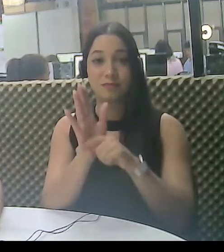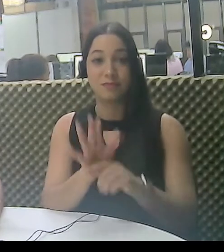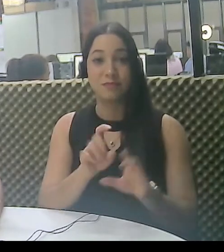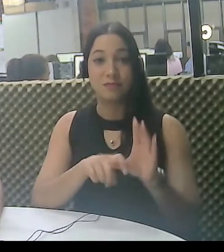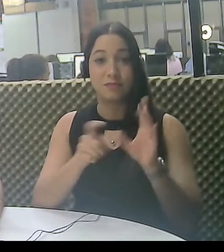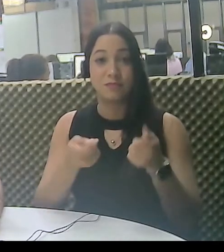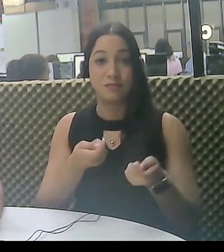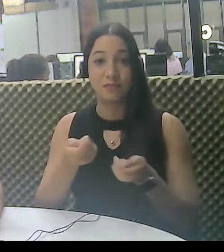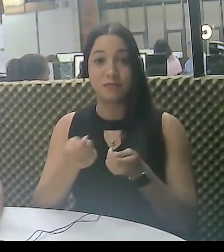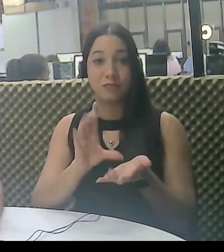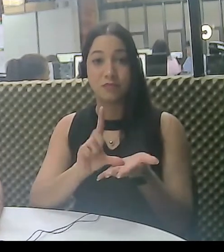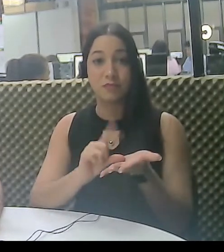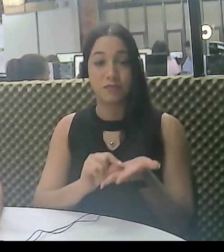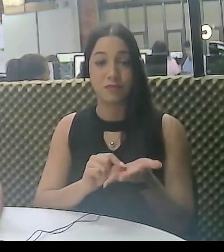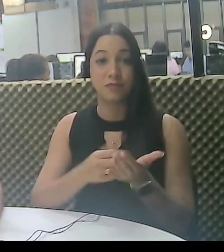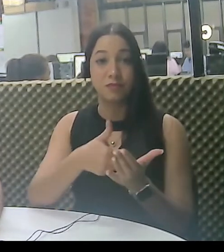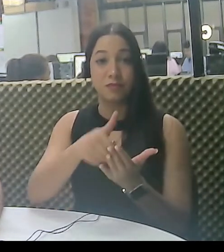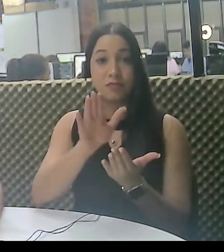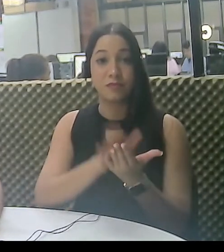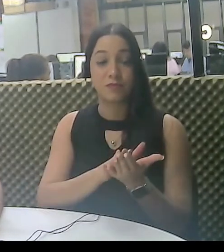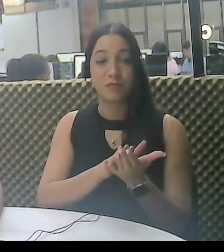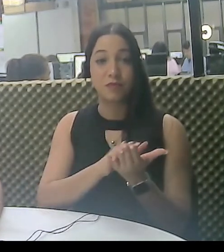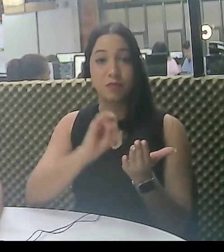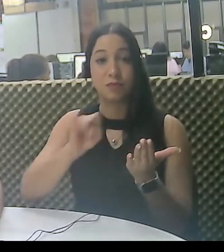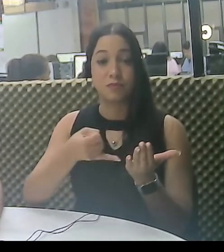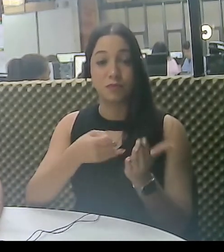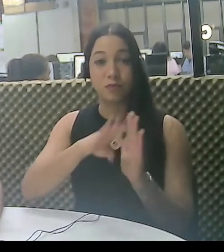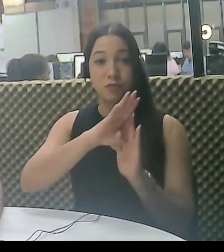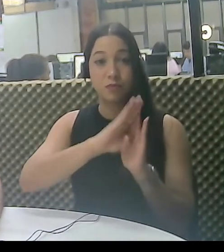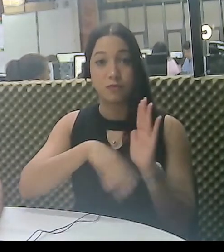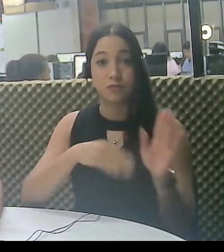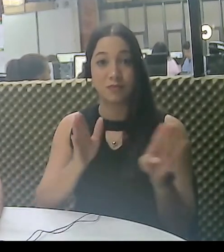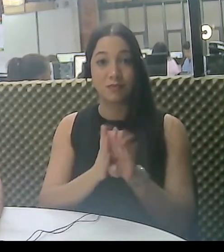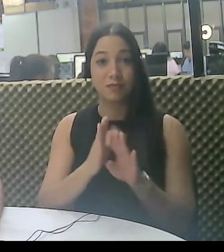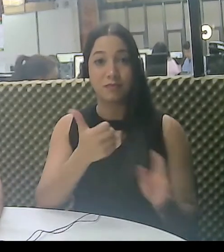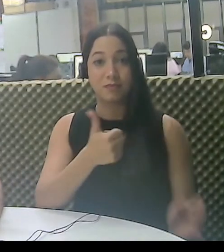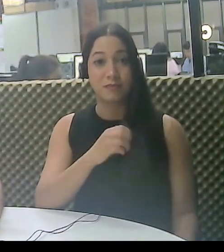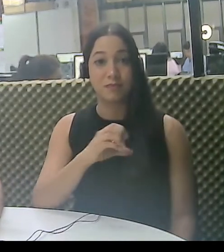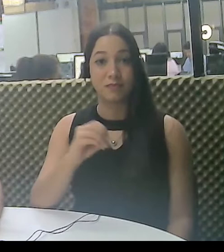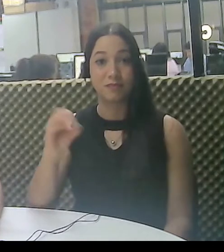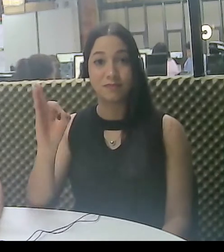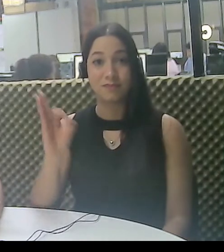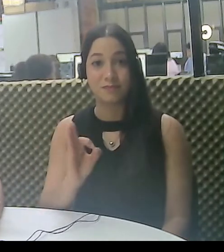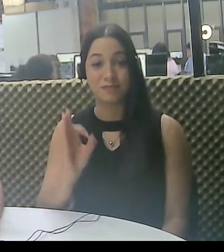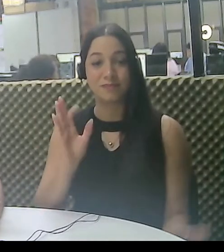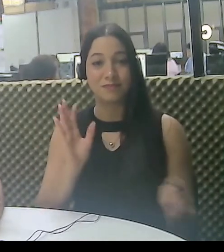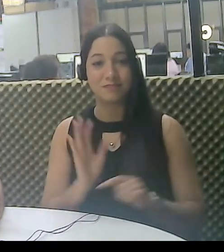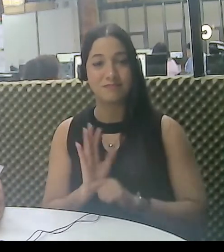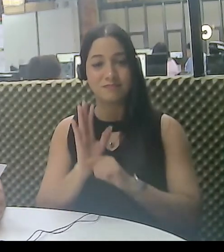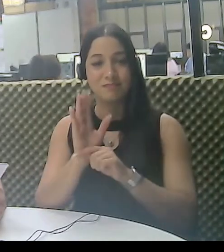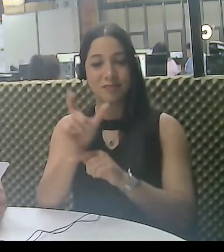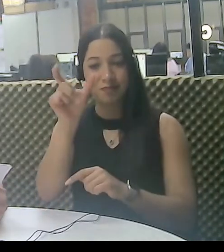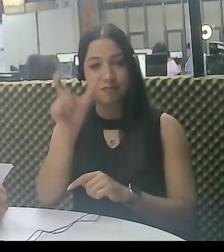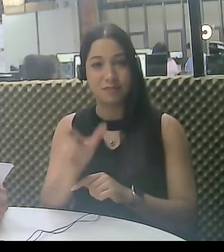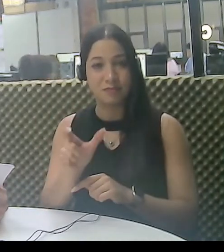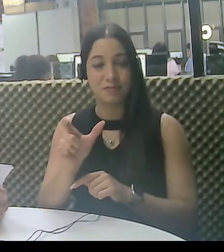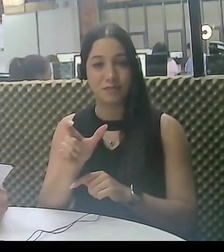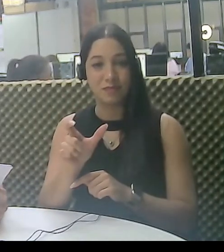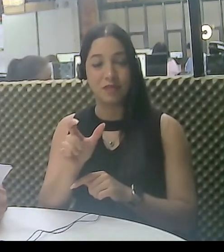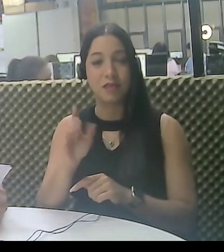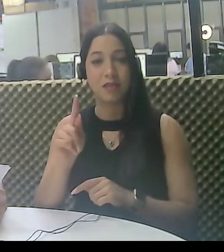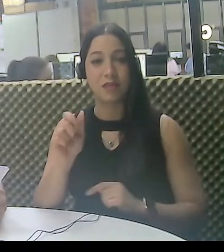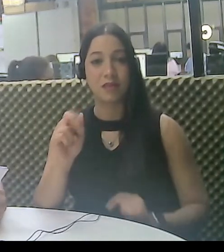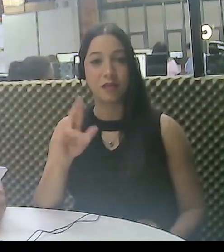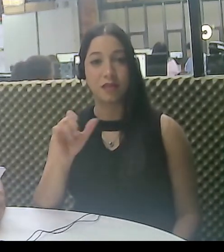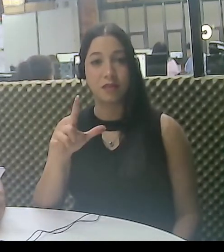cidadão uberlandense, com descontos em juros e multas de até 100%. A auxiliar de consultório, Gabriela